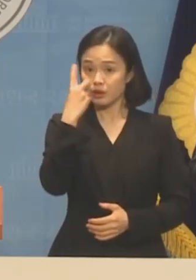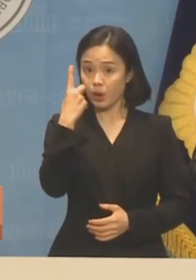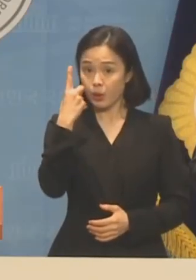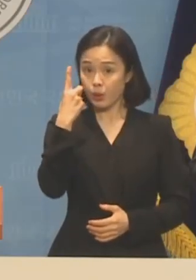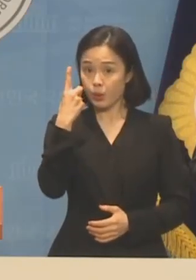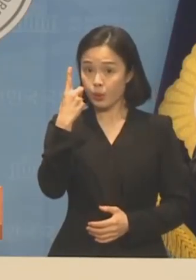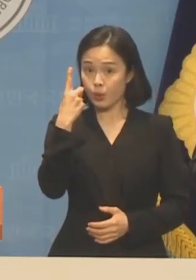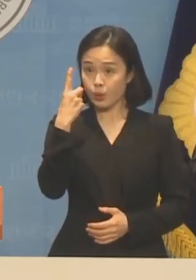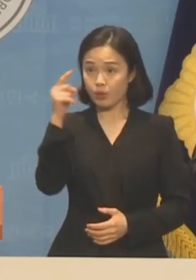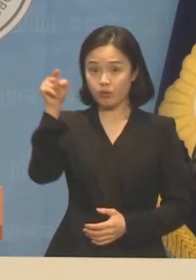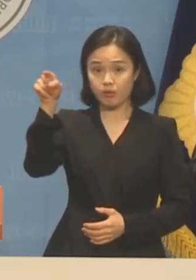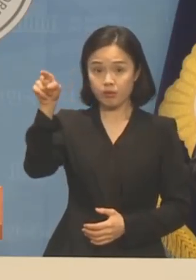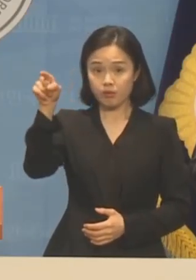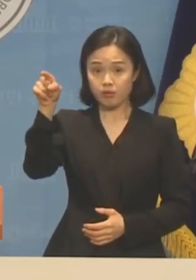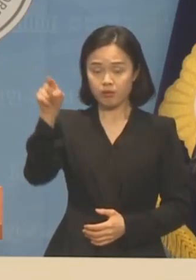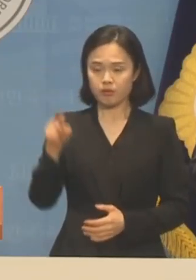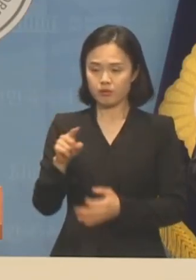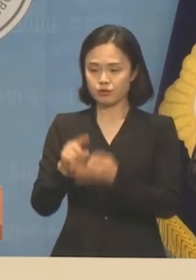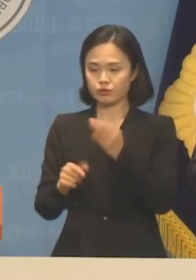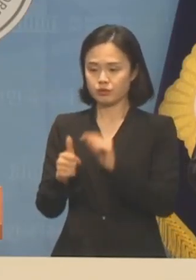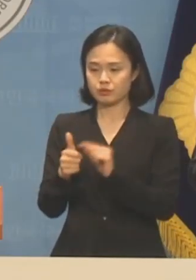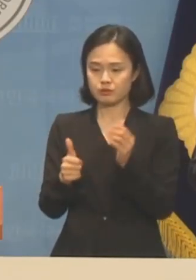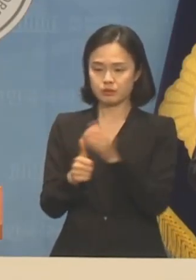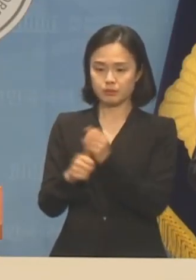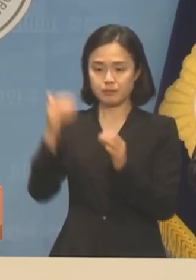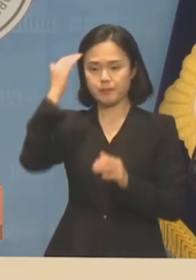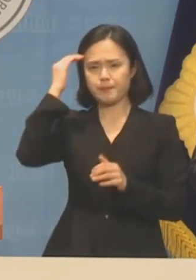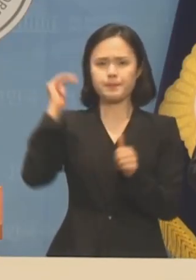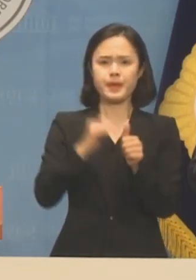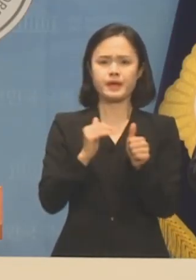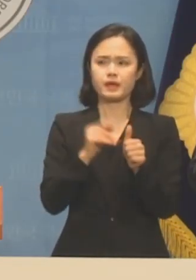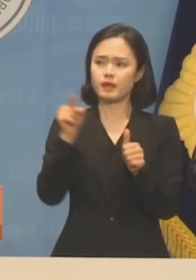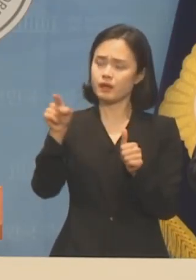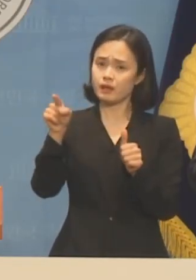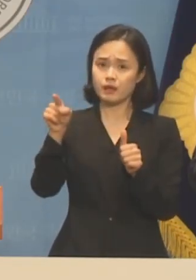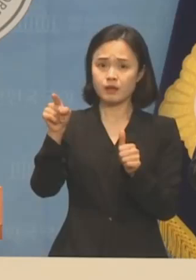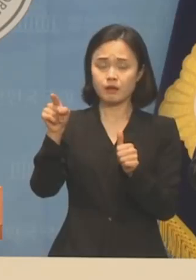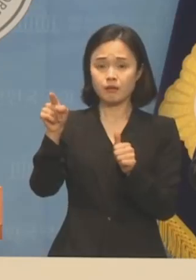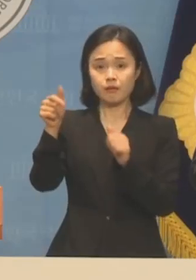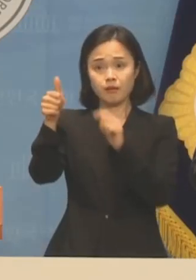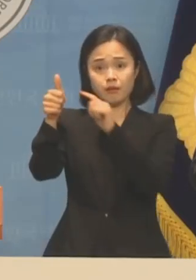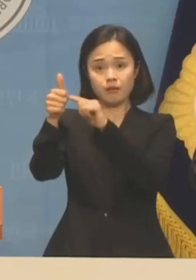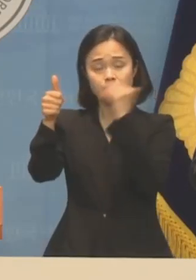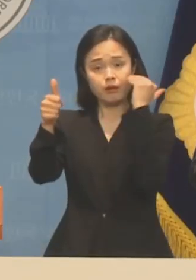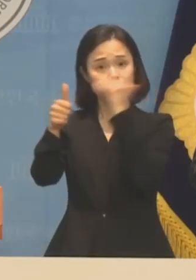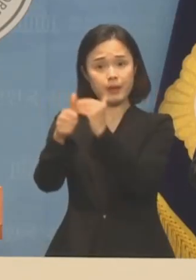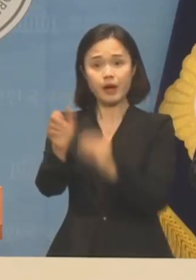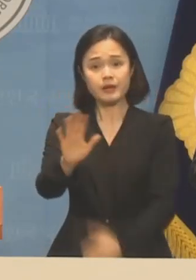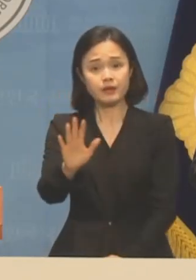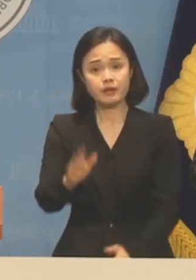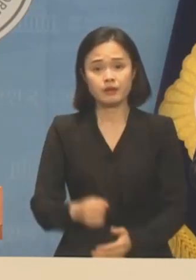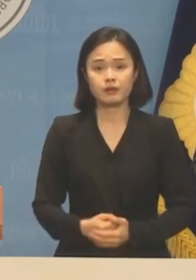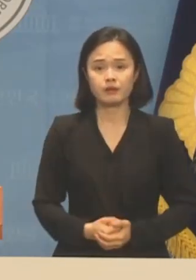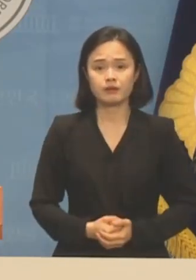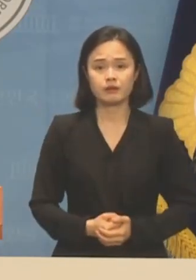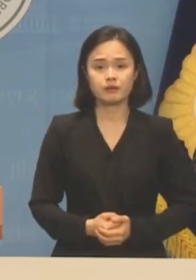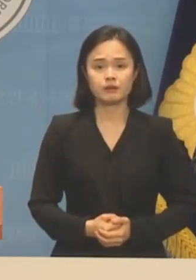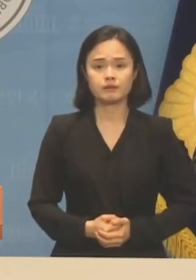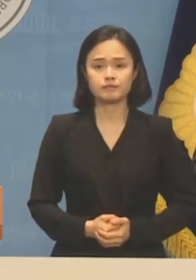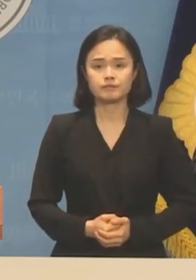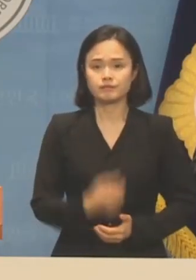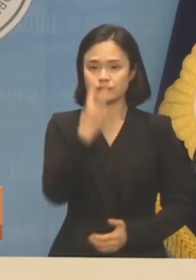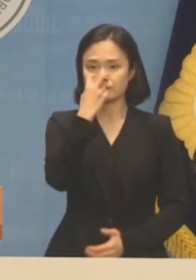역시 이루어지고 있지 않습니다. 이처럼 최고 권력자이자 경호처가